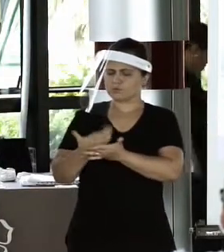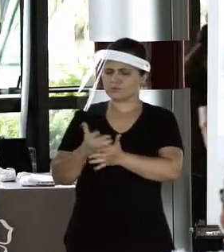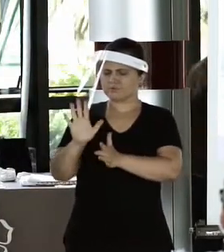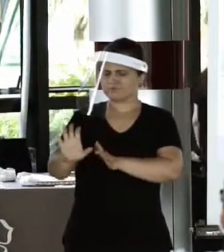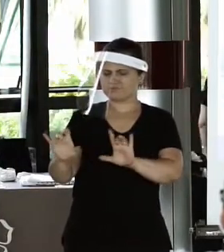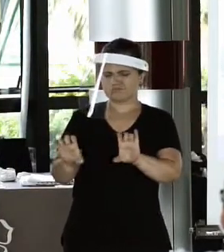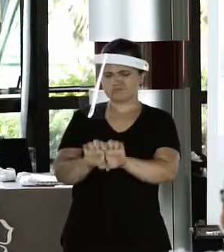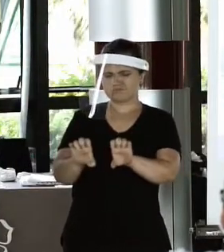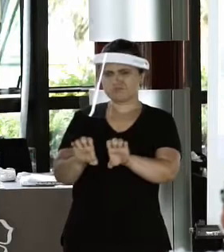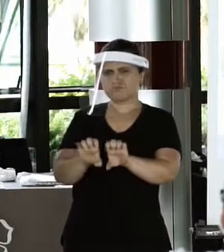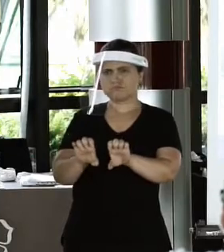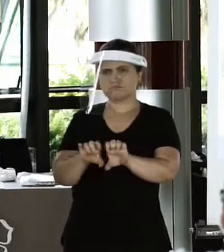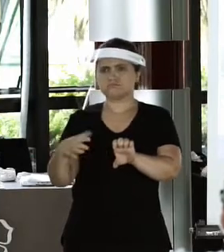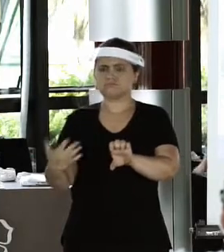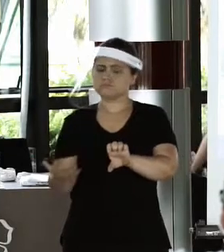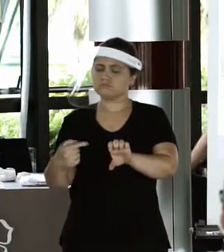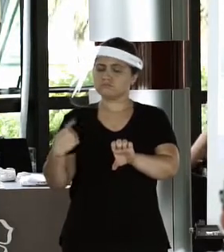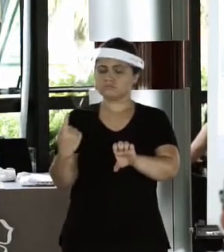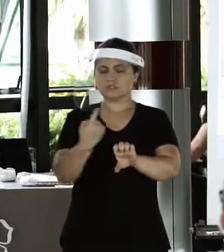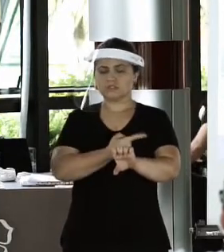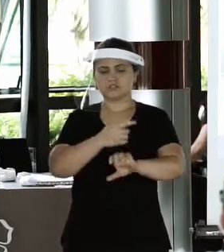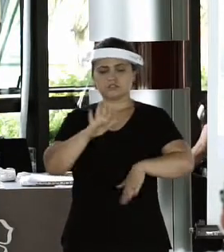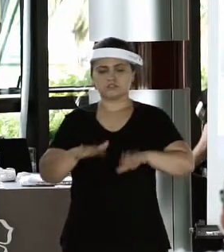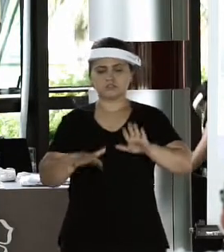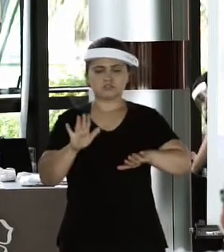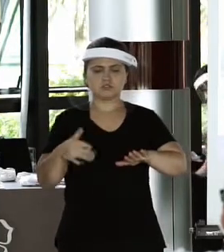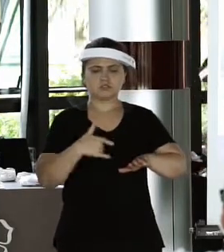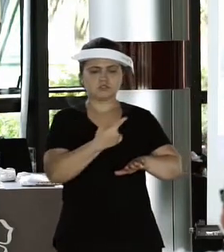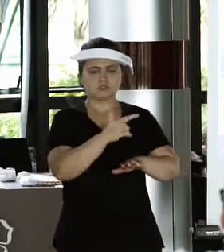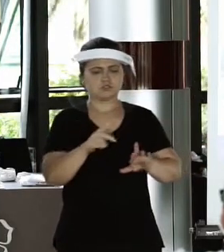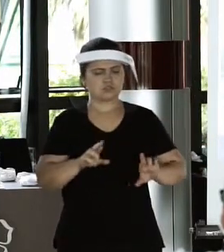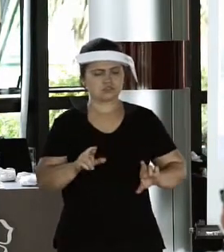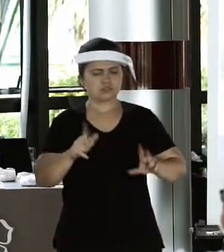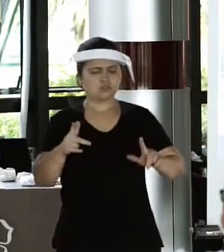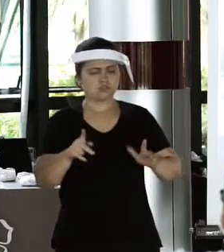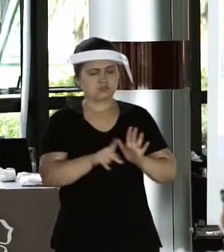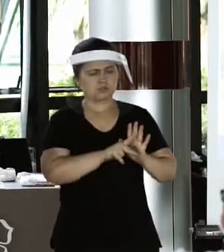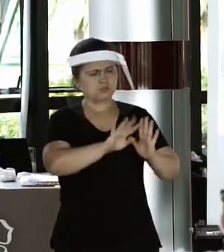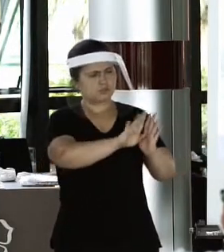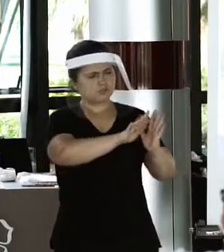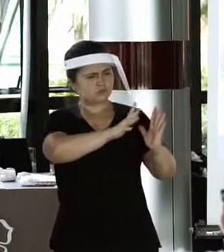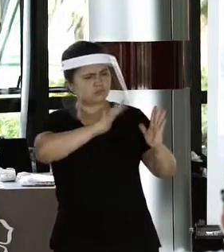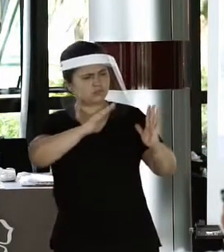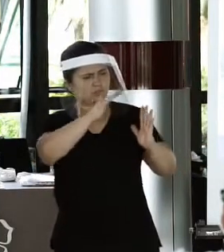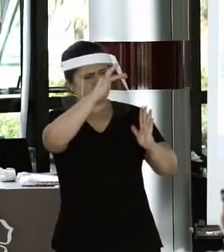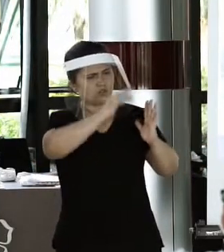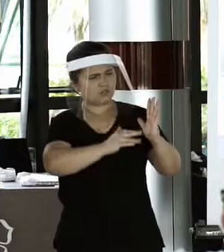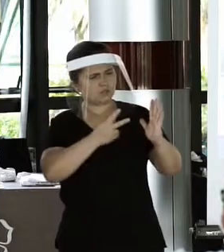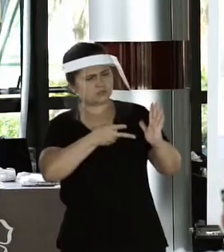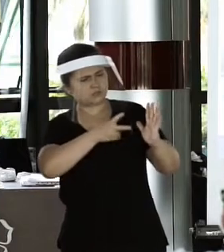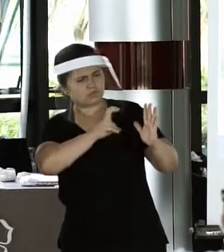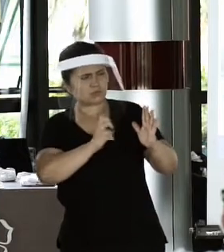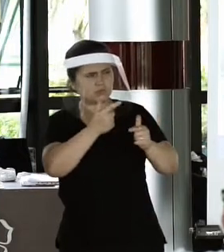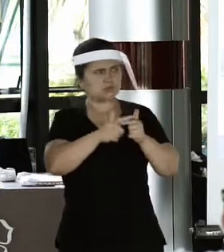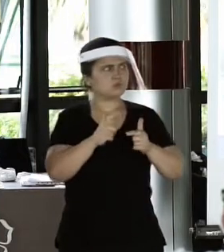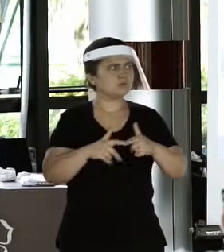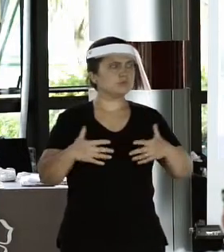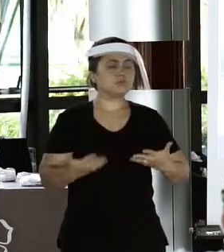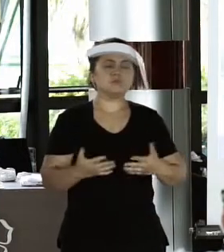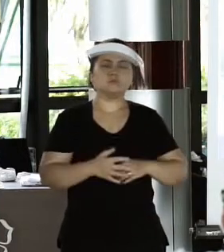essas estruturas? A gente muitas das vezes não tem o diferencial térmico adequado para captar o problema na